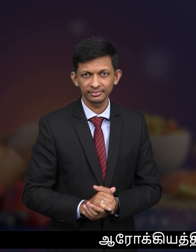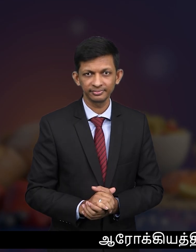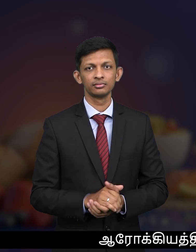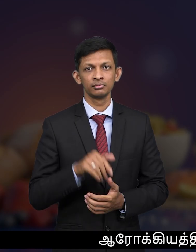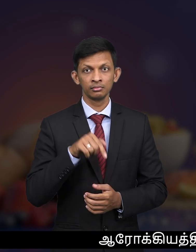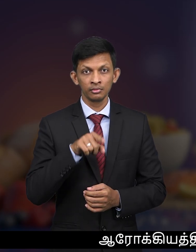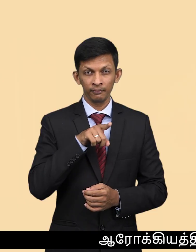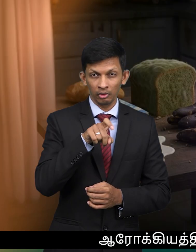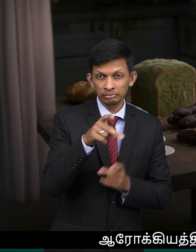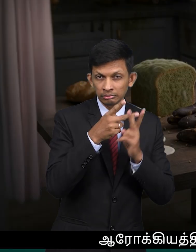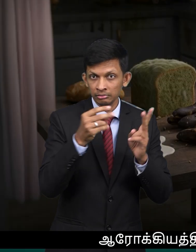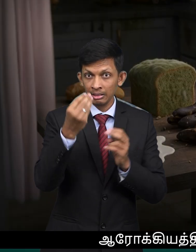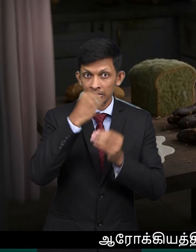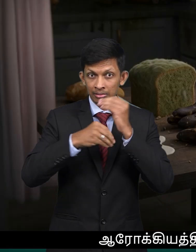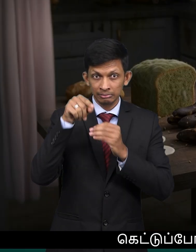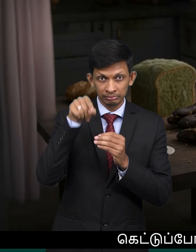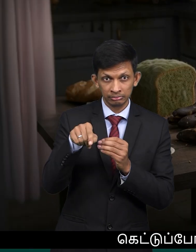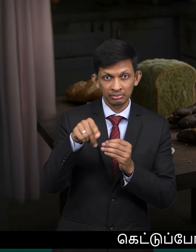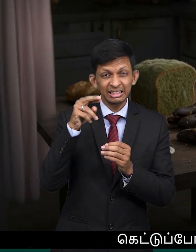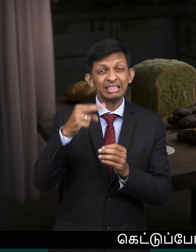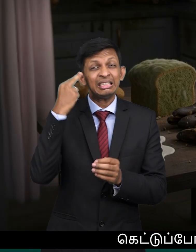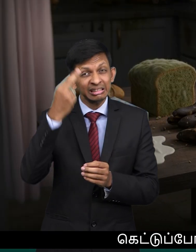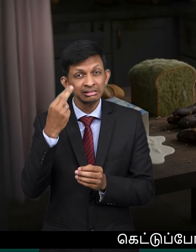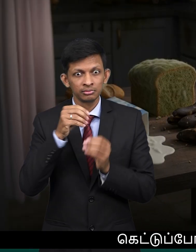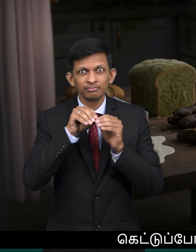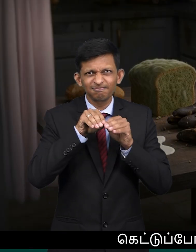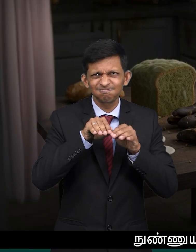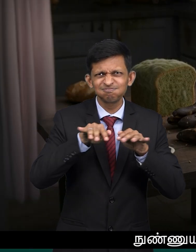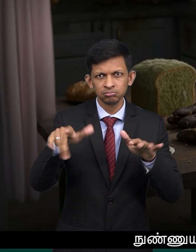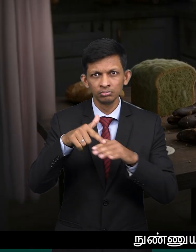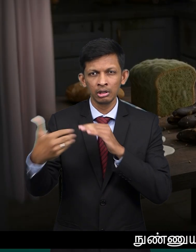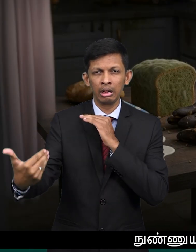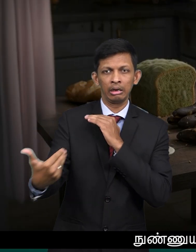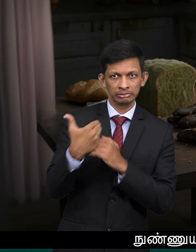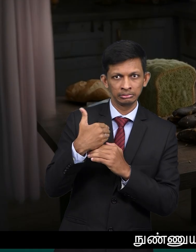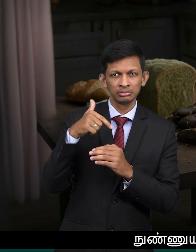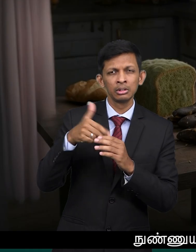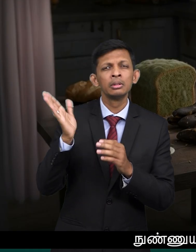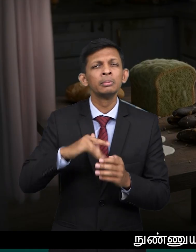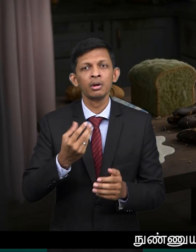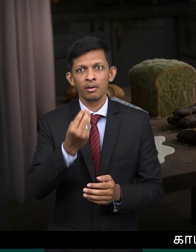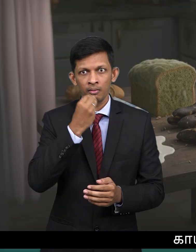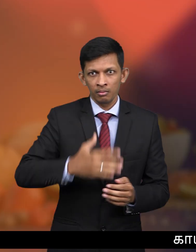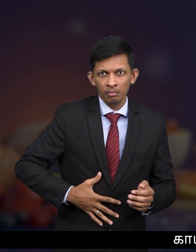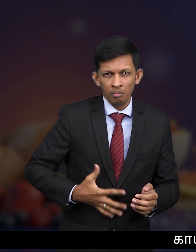நமது ஆரோக்கியத்திற்கு தீங்கு விளைவிக்கும். கெட்டுப்போன உணவில் இருக்கும் நுண்ணுயிரிகள்